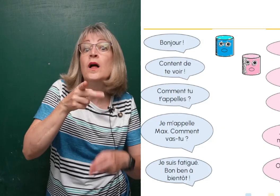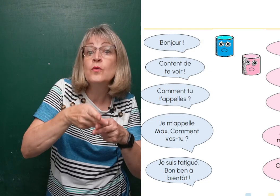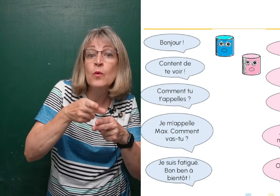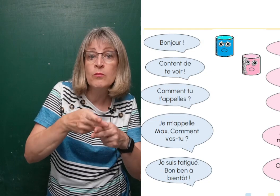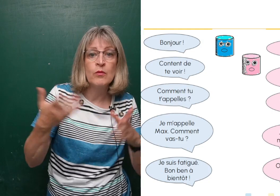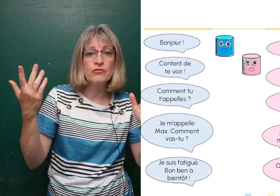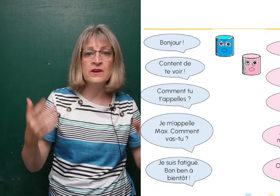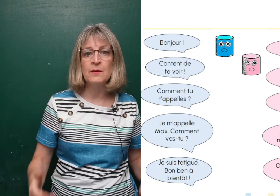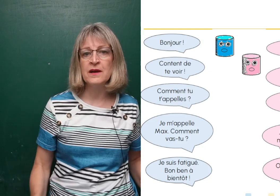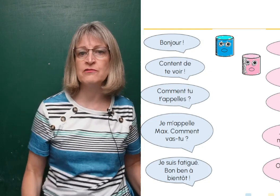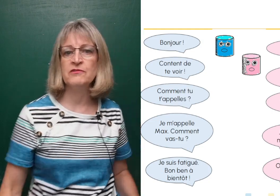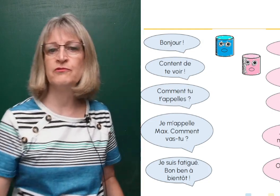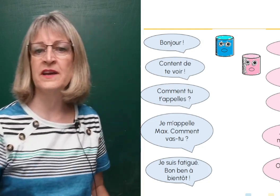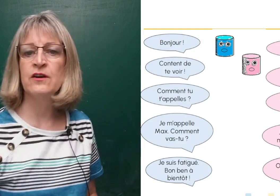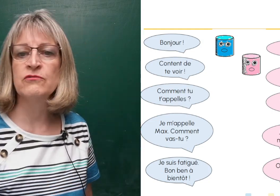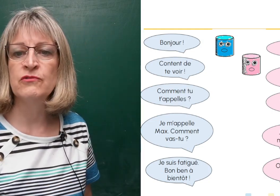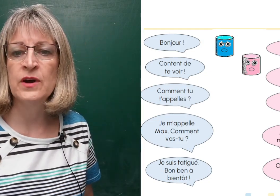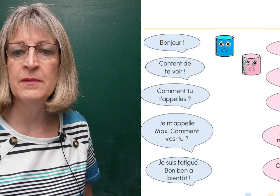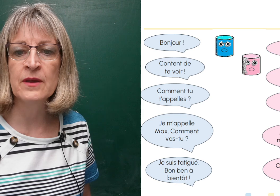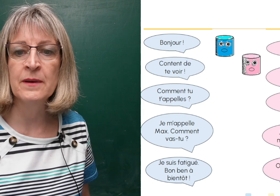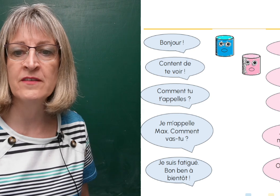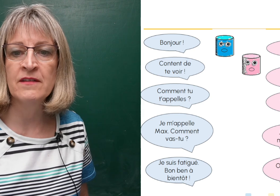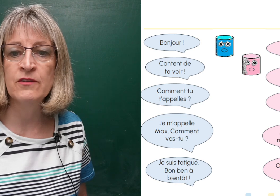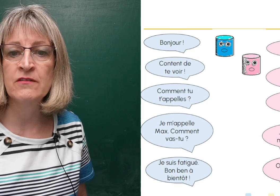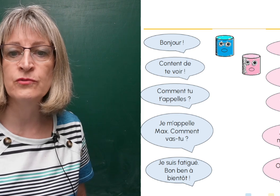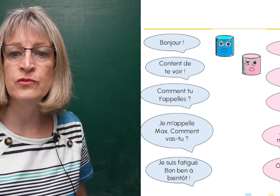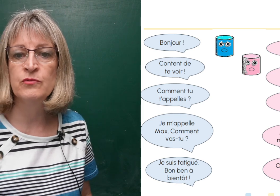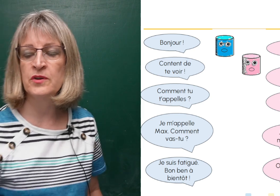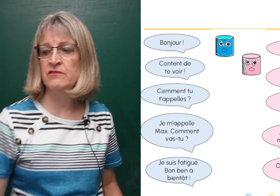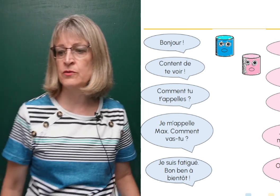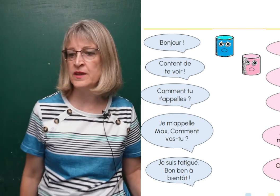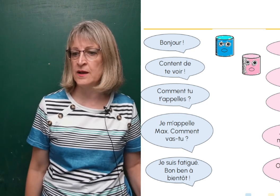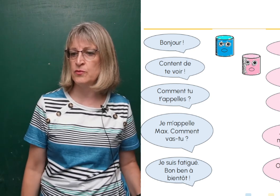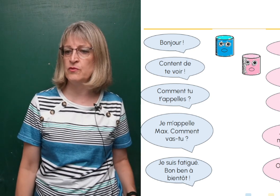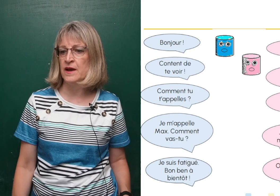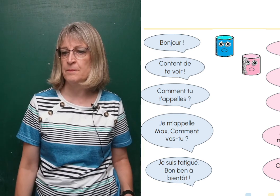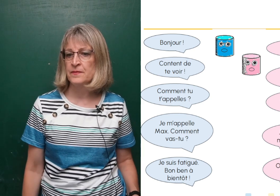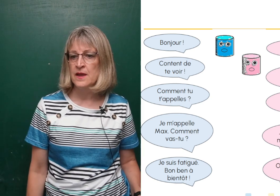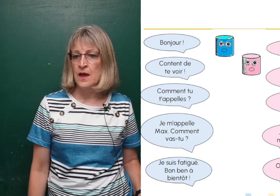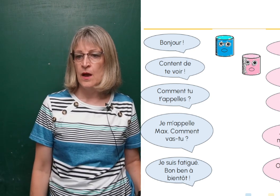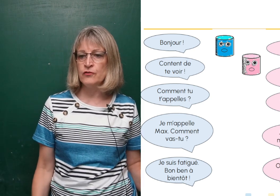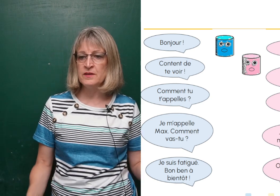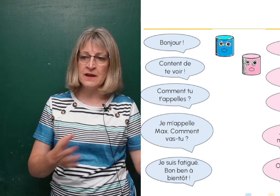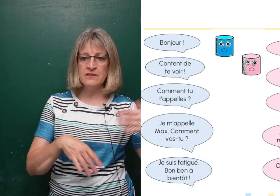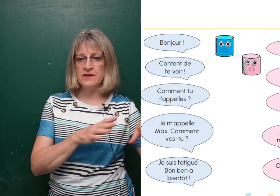non. Comme vous voulez. Après, vous verrez quand vous le ferez. Parce qu'après, ça va être à vous de vous porter volontaire hein, pour le faire. Ensuite, Max, il va dire, je